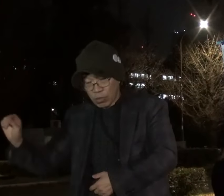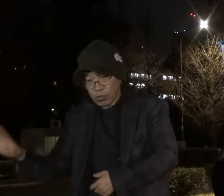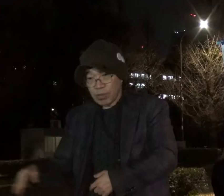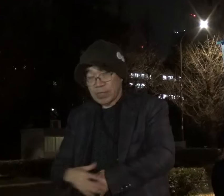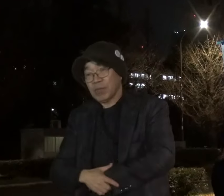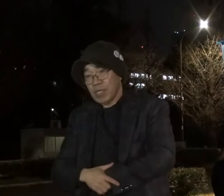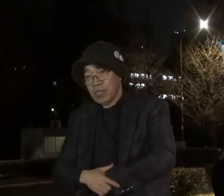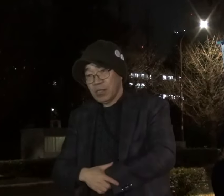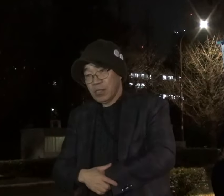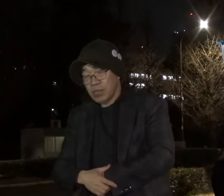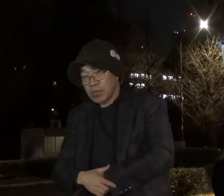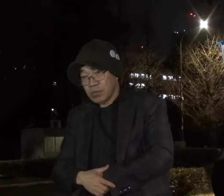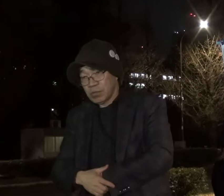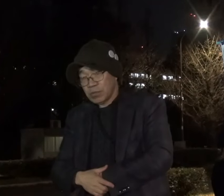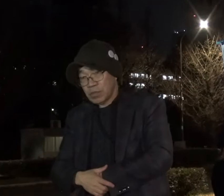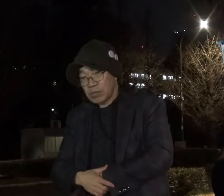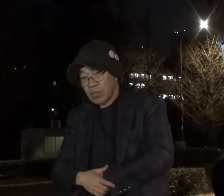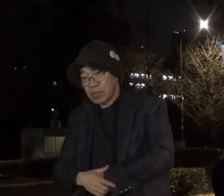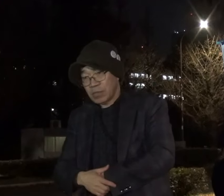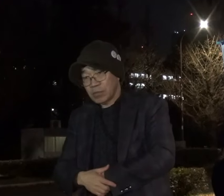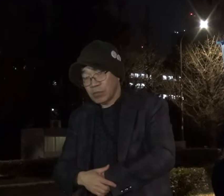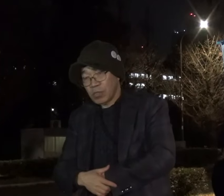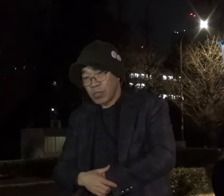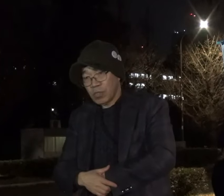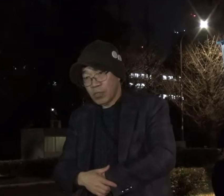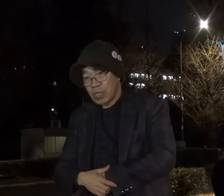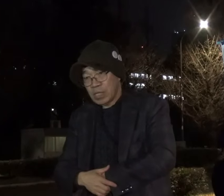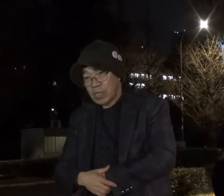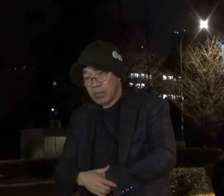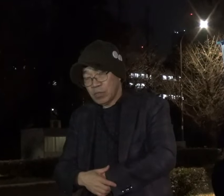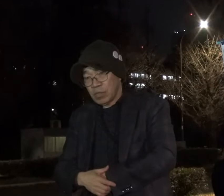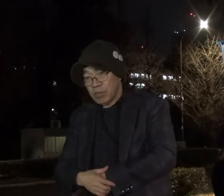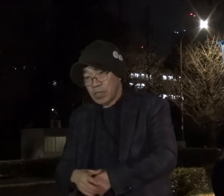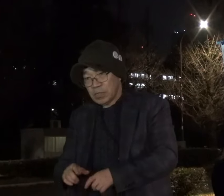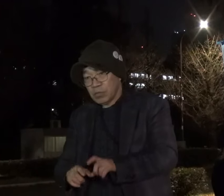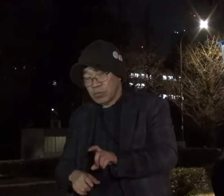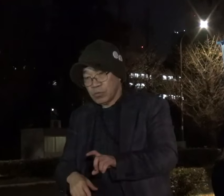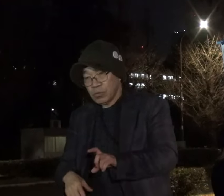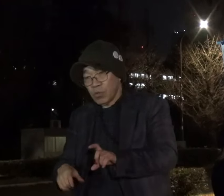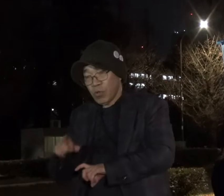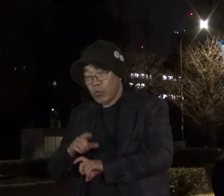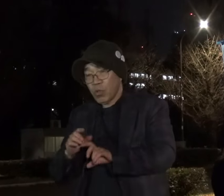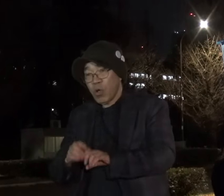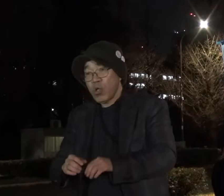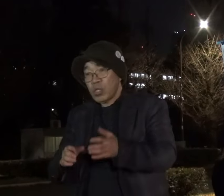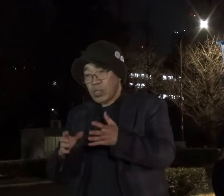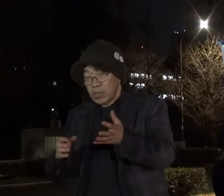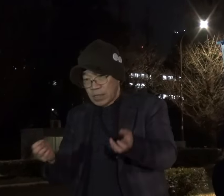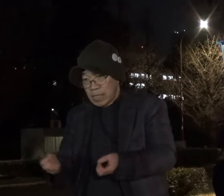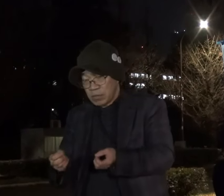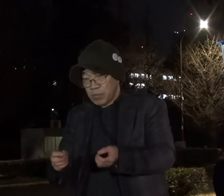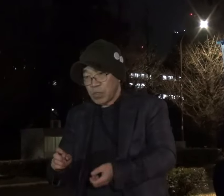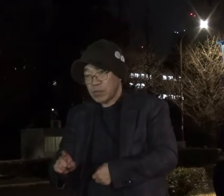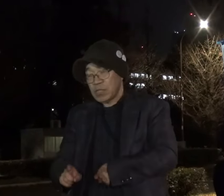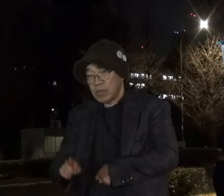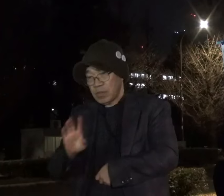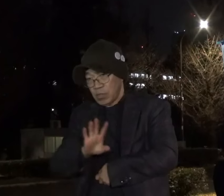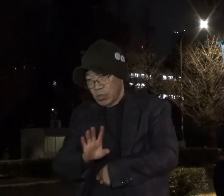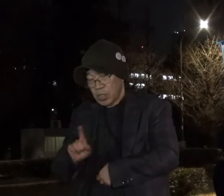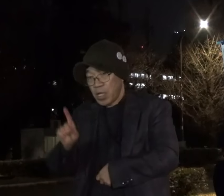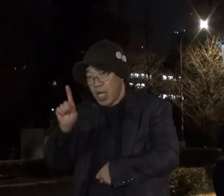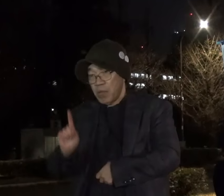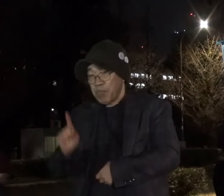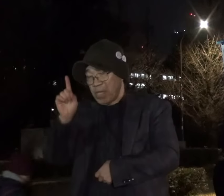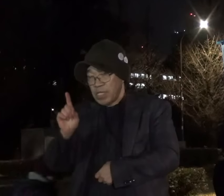まで減少しました。で、季節アルプス、増設アルプスから発生しております高濃度の廃液を詰めているポリエチレン製容